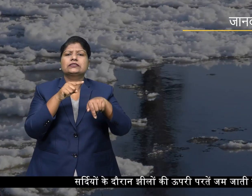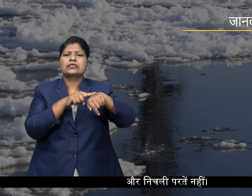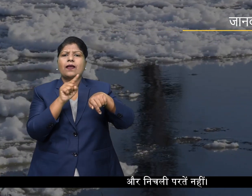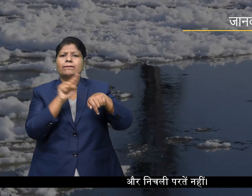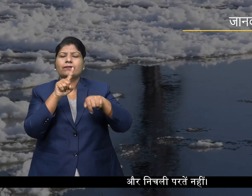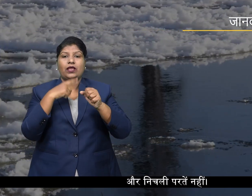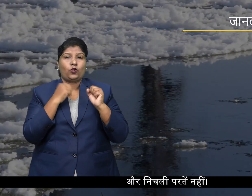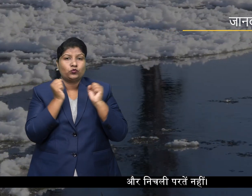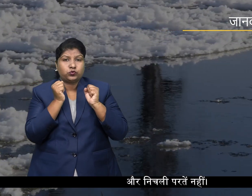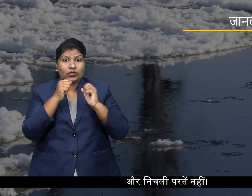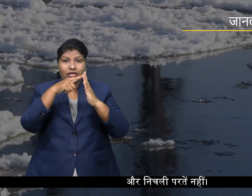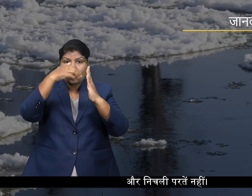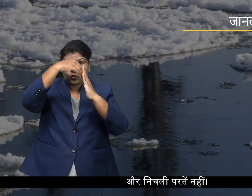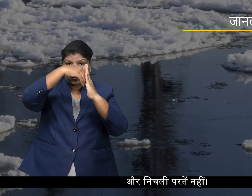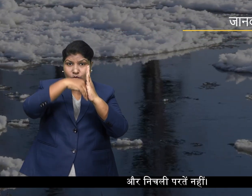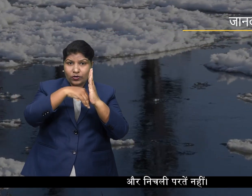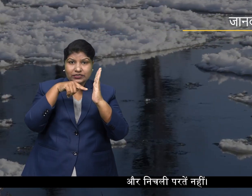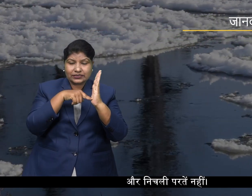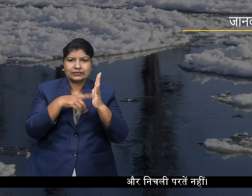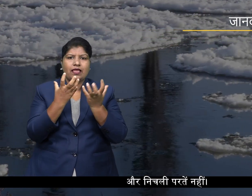और निचली परतें नहीं।